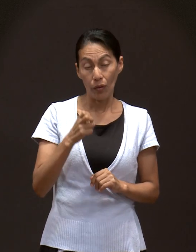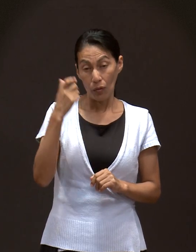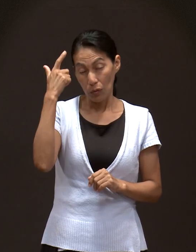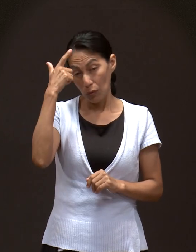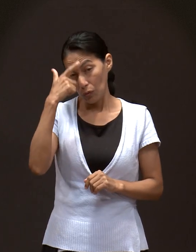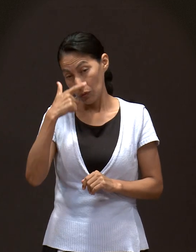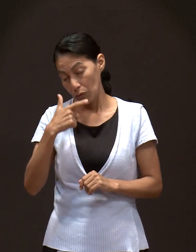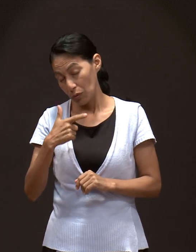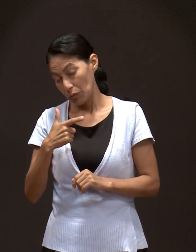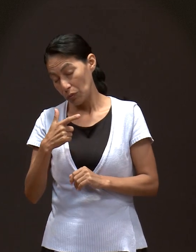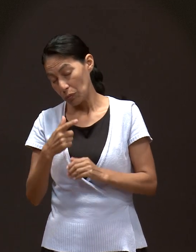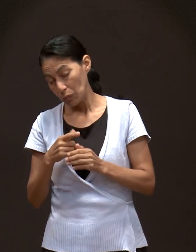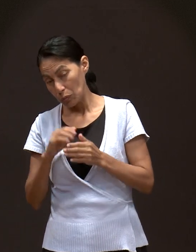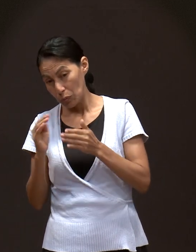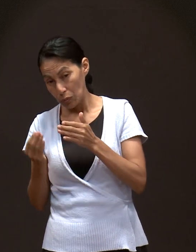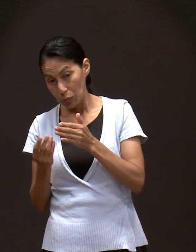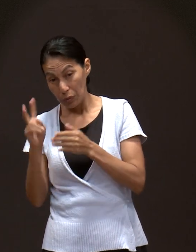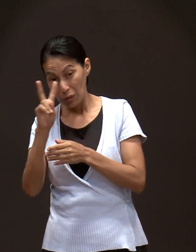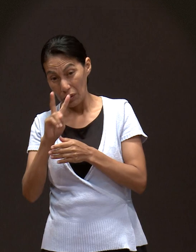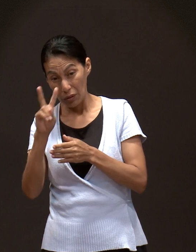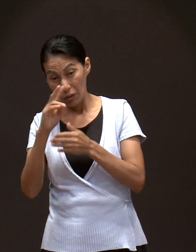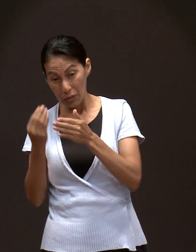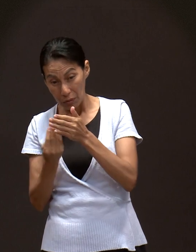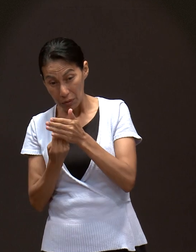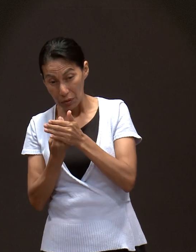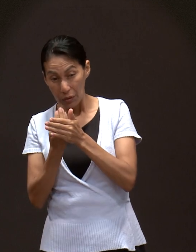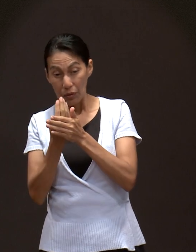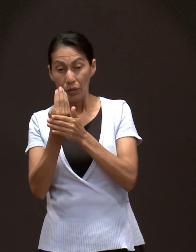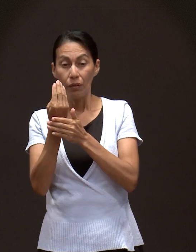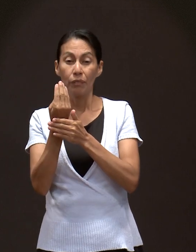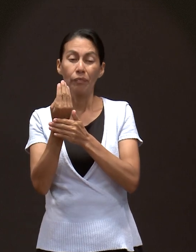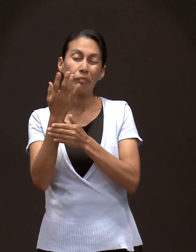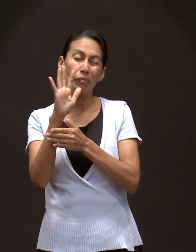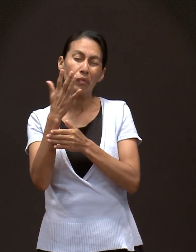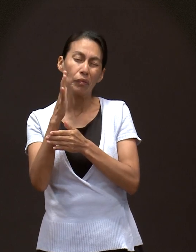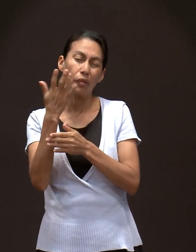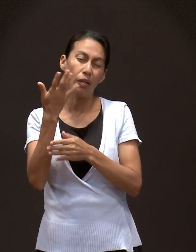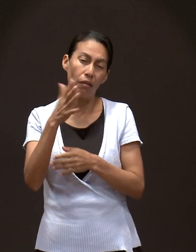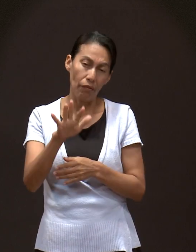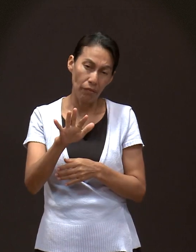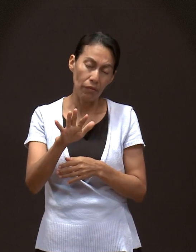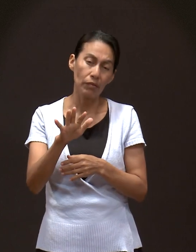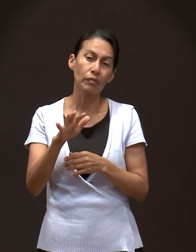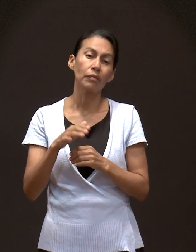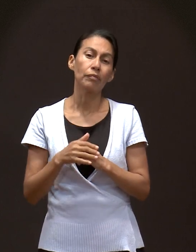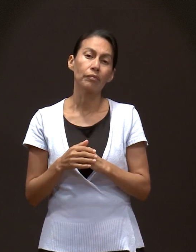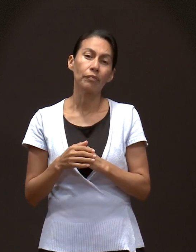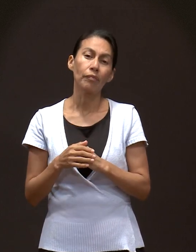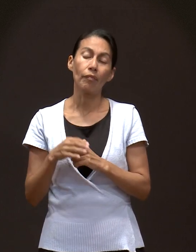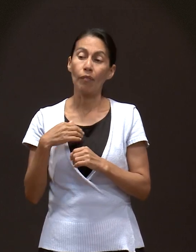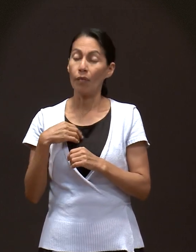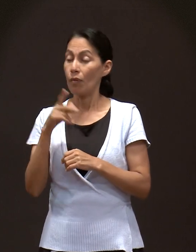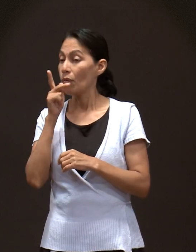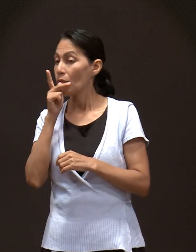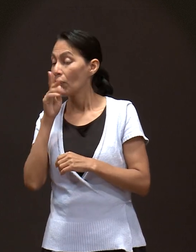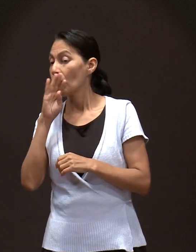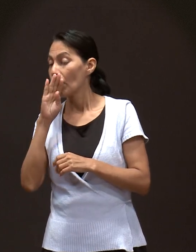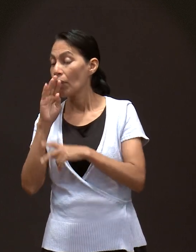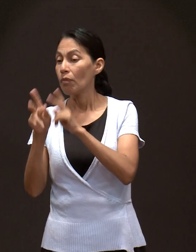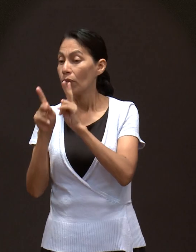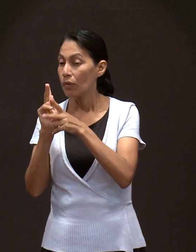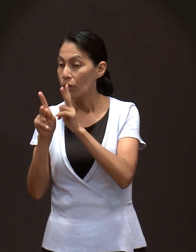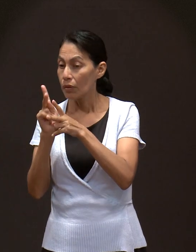Entonces, pues, pasó la noche y el viernes en la mañana, eran como las 10 de la mañana, yo ya le había dicho a mis papás